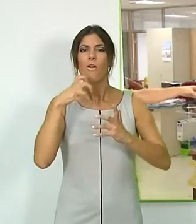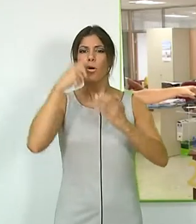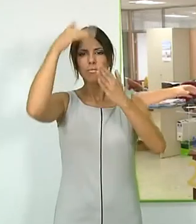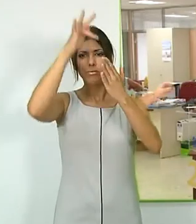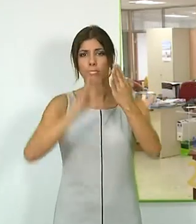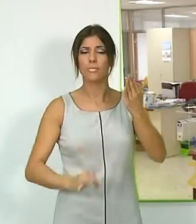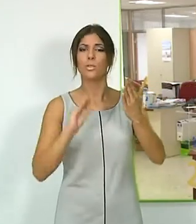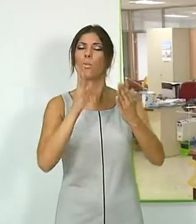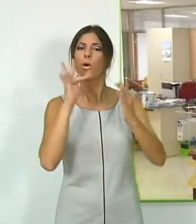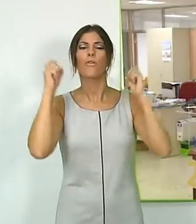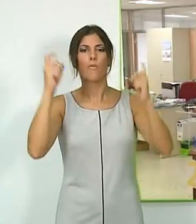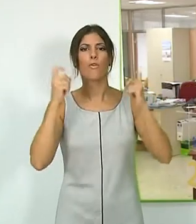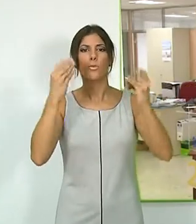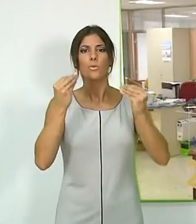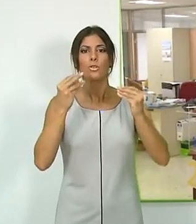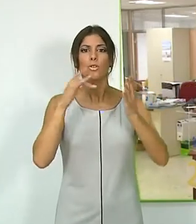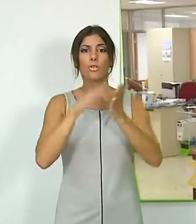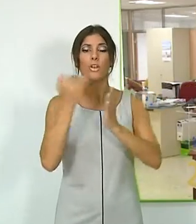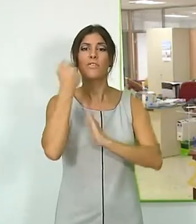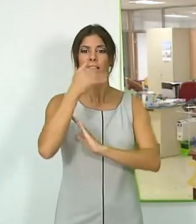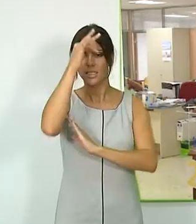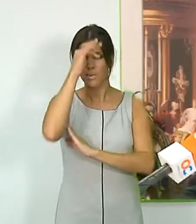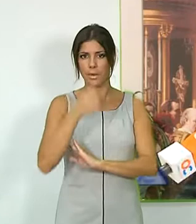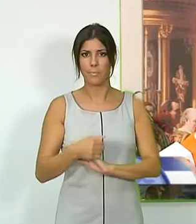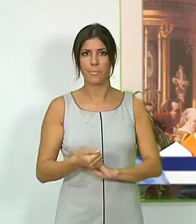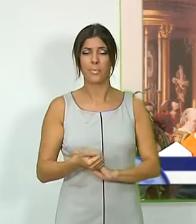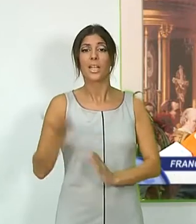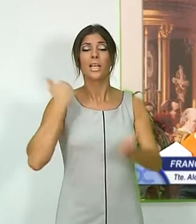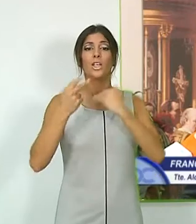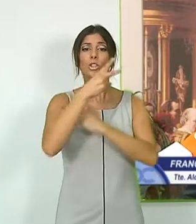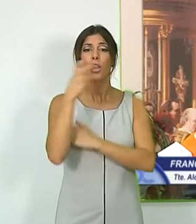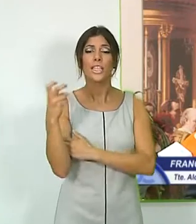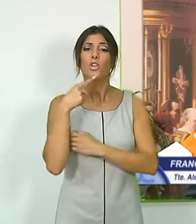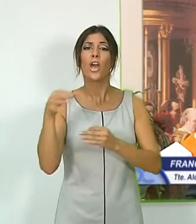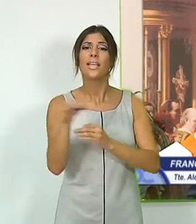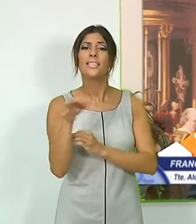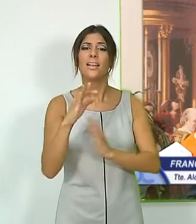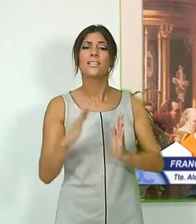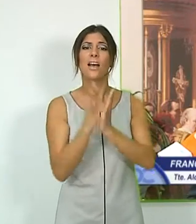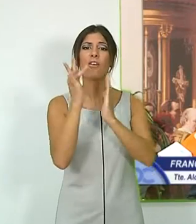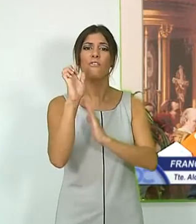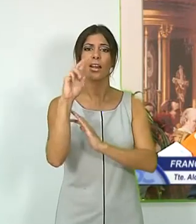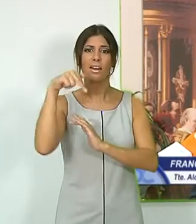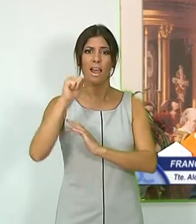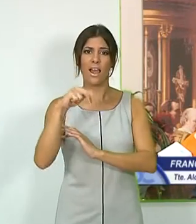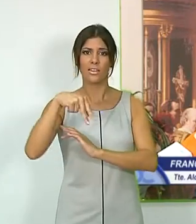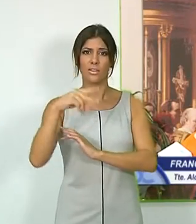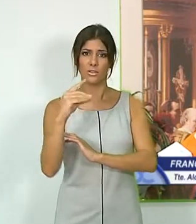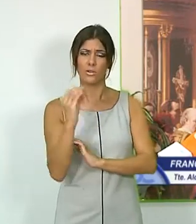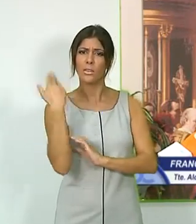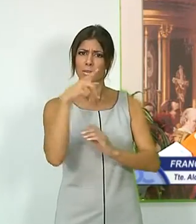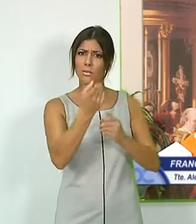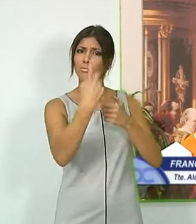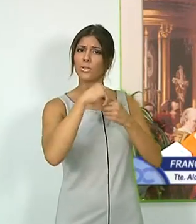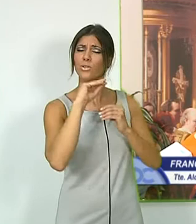todo su esplendor después del gran esfuerzo este fin de semana. Hace 200 años la isla San Fernando fue España, fue capital